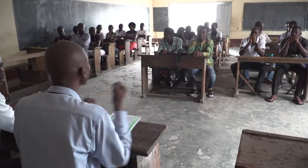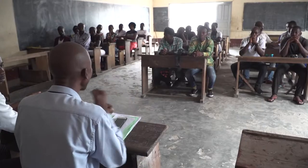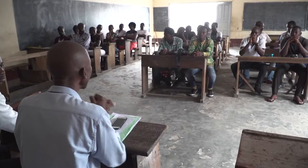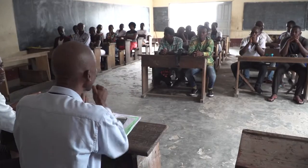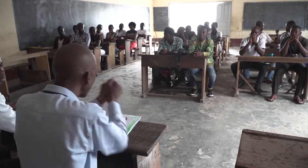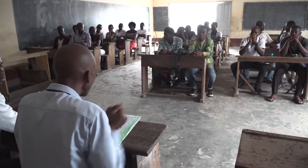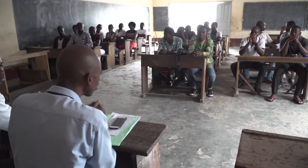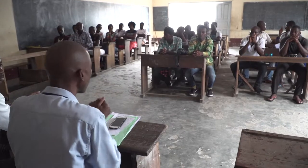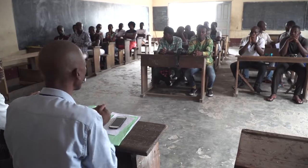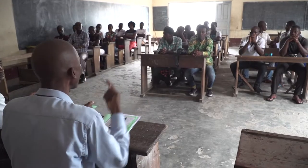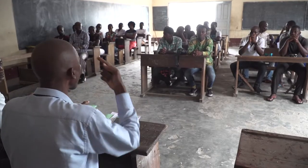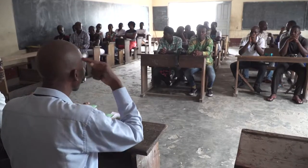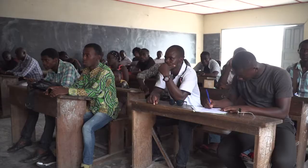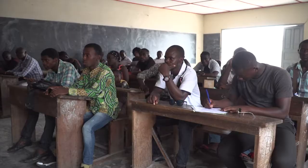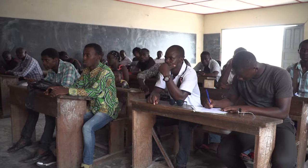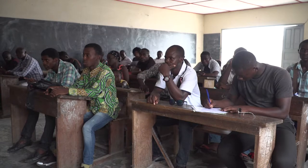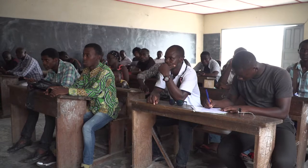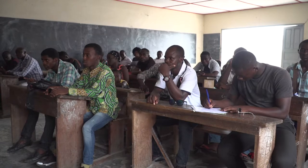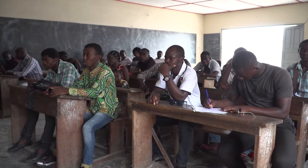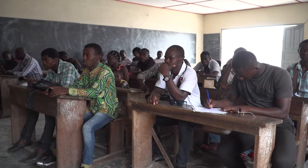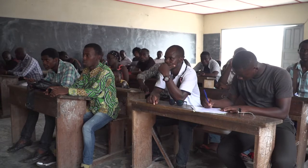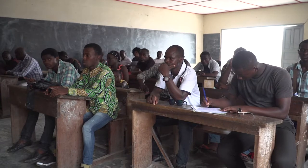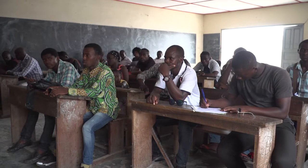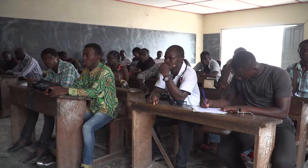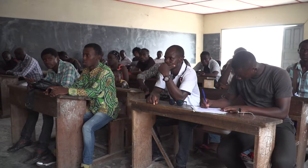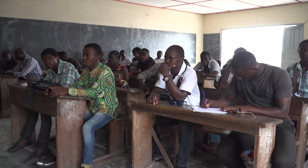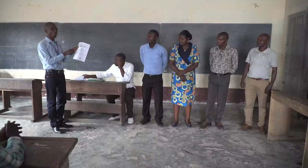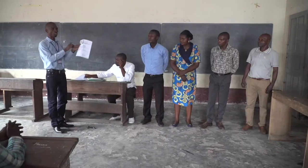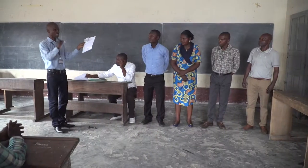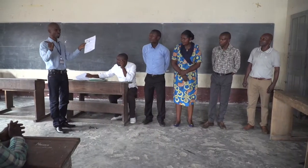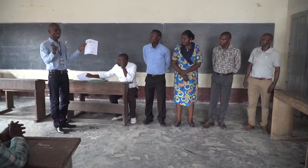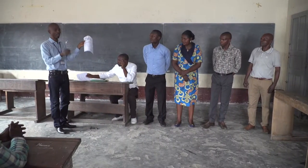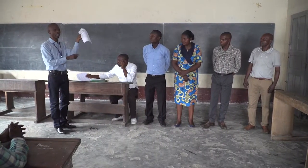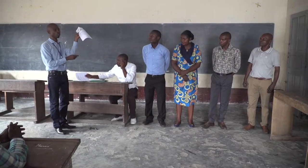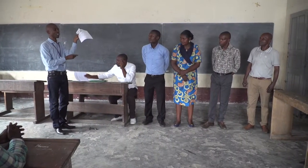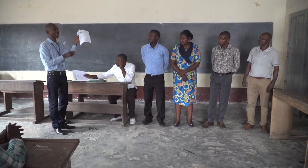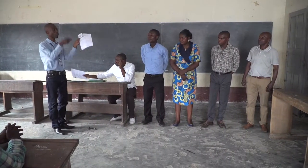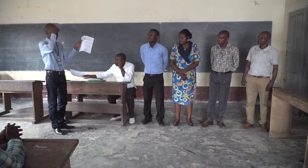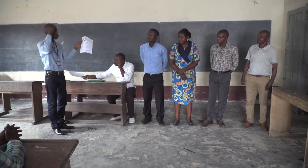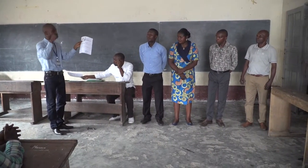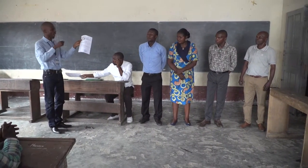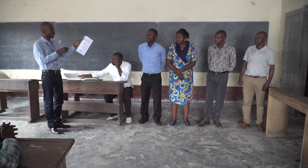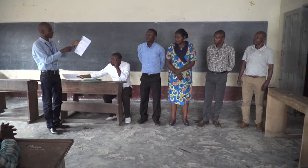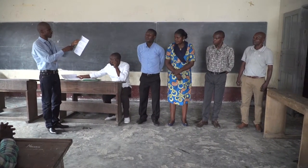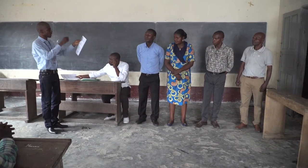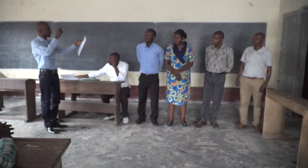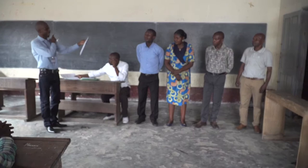auditifs du Congo, cette Assemblée générale nominative a débuté par la présentation du bureau de l'association,